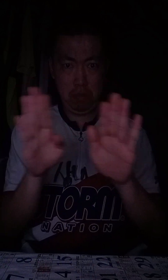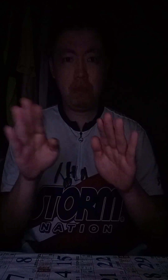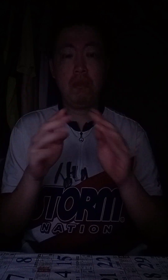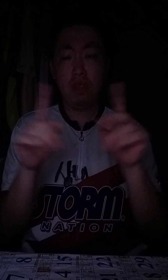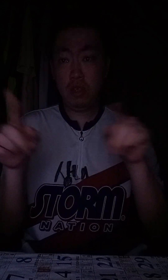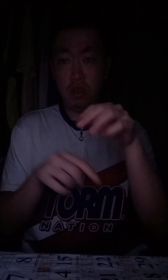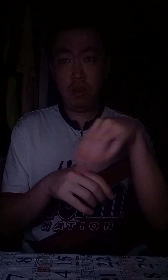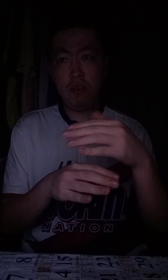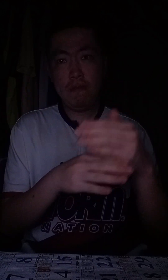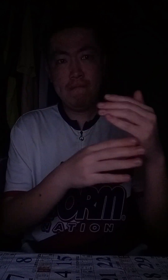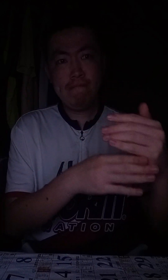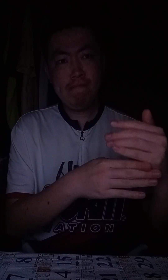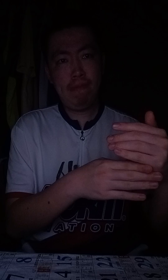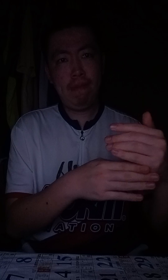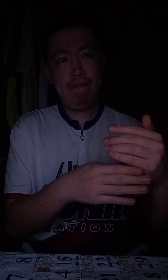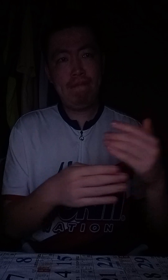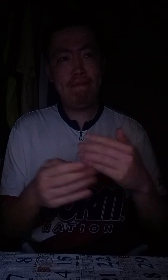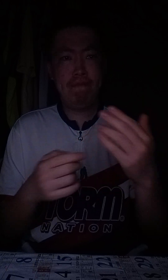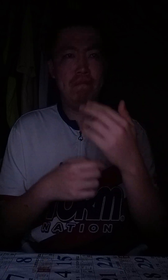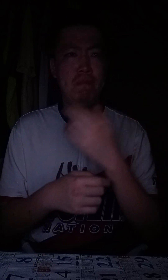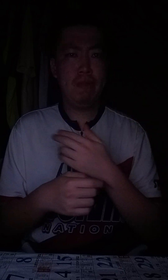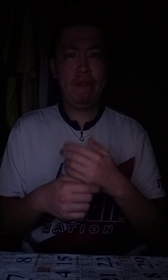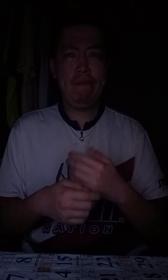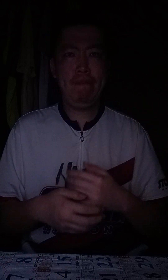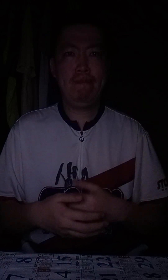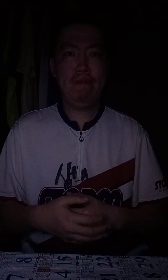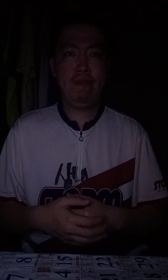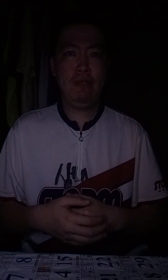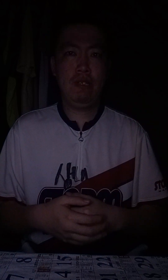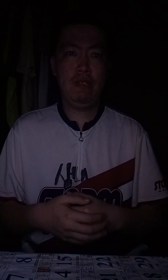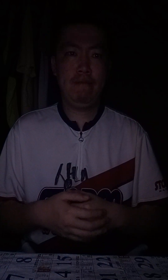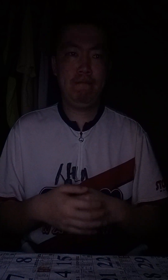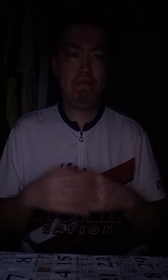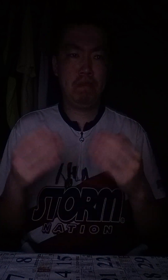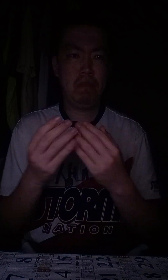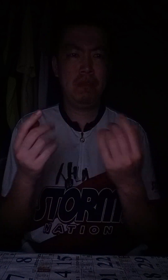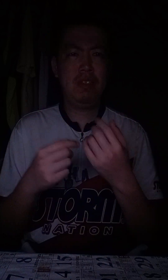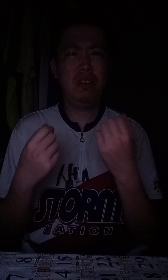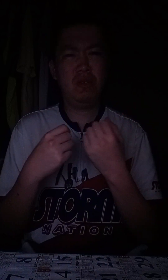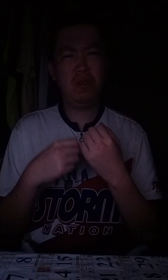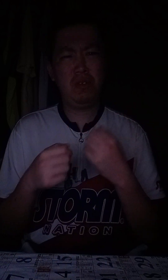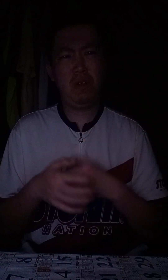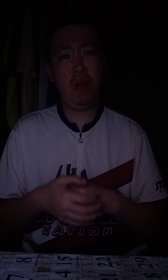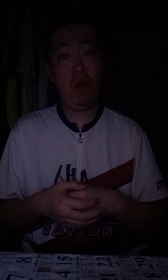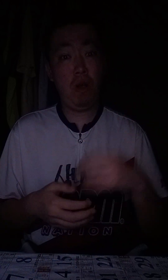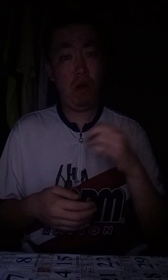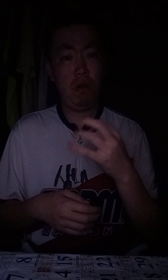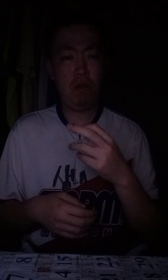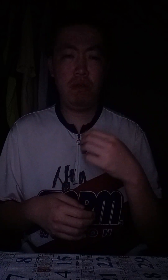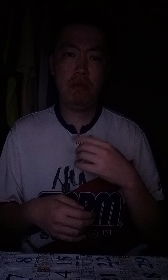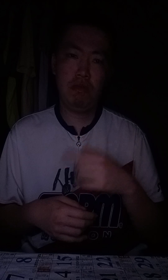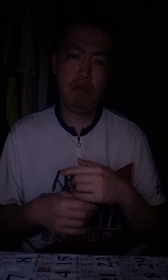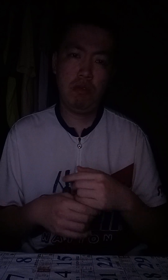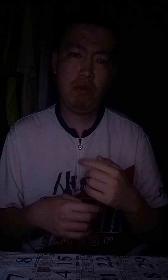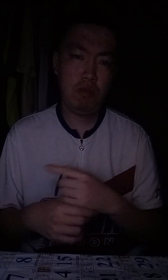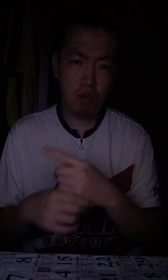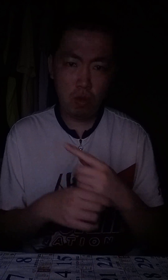몸을 붙여가지고 열차를 피했던 것 같습니다. 공포심이 굉장히 컸고 심리적으로 매우 불안정했고 아직까지도